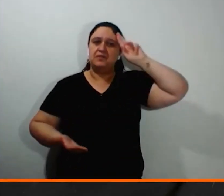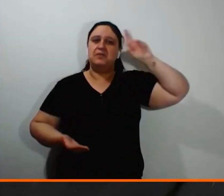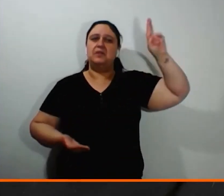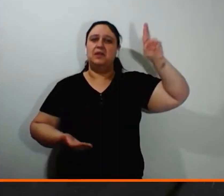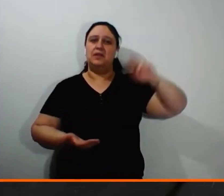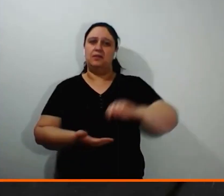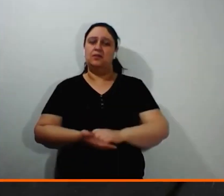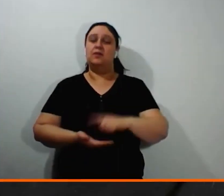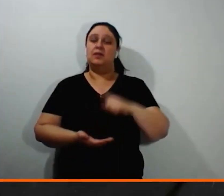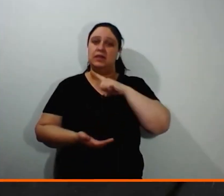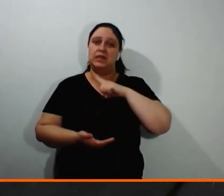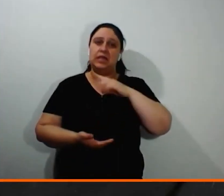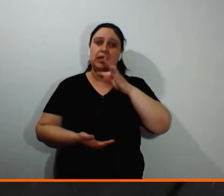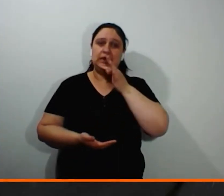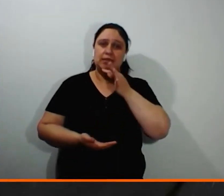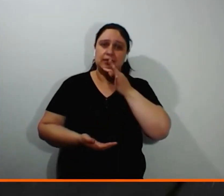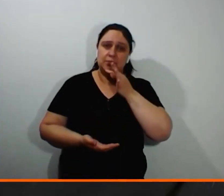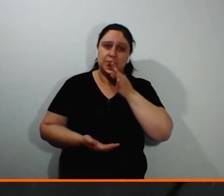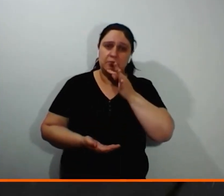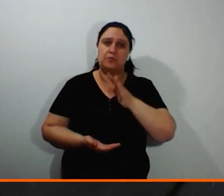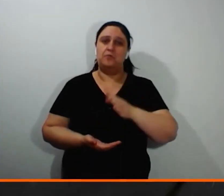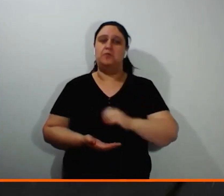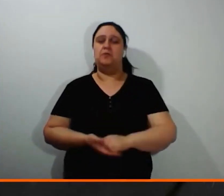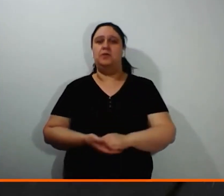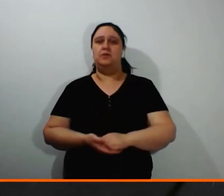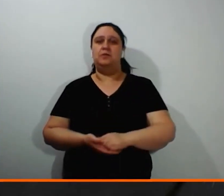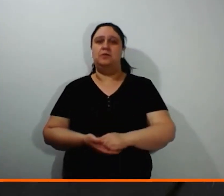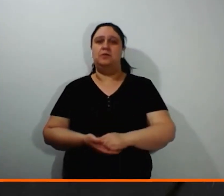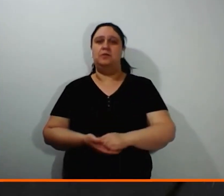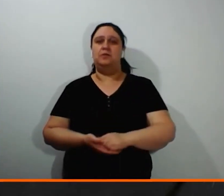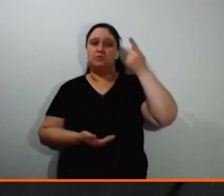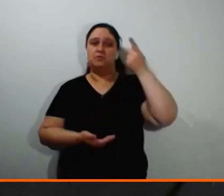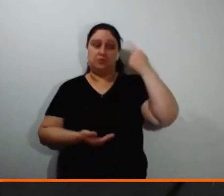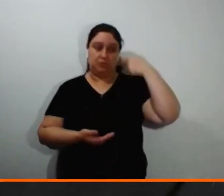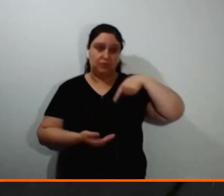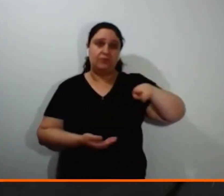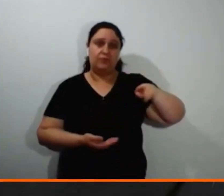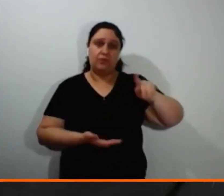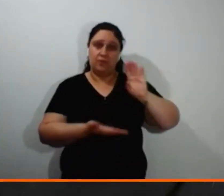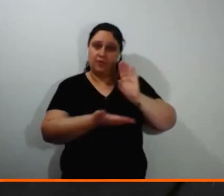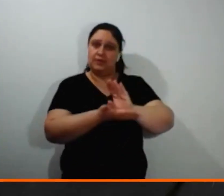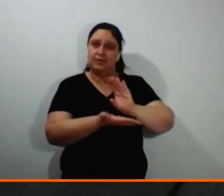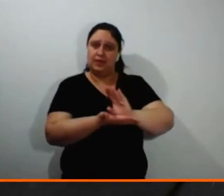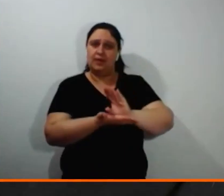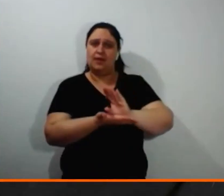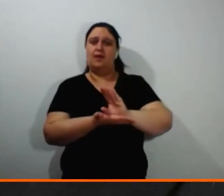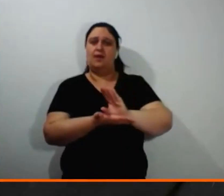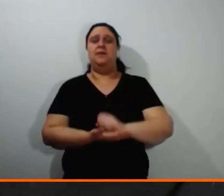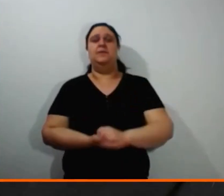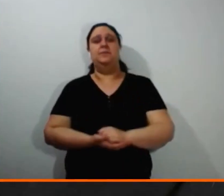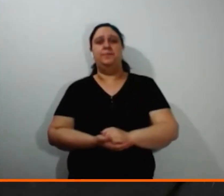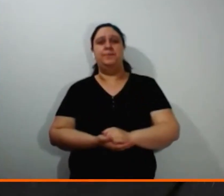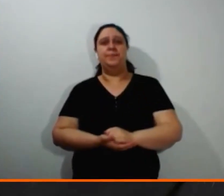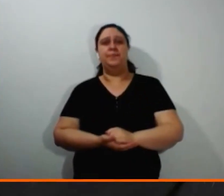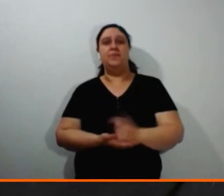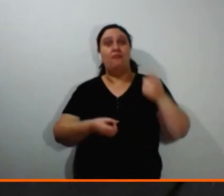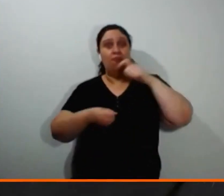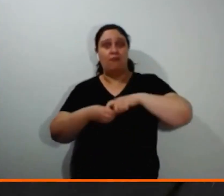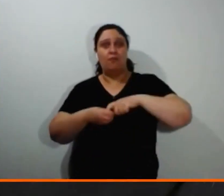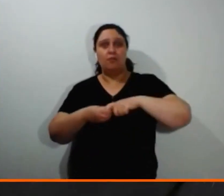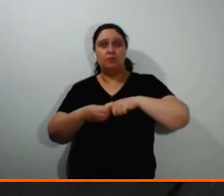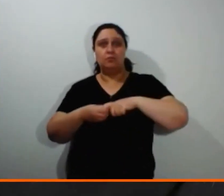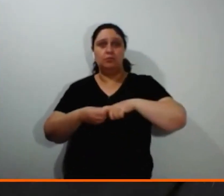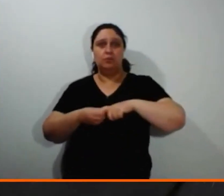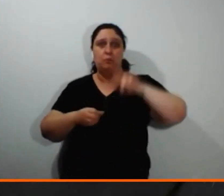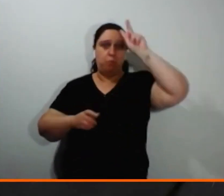de pessoas, de irmãos da igreja que foram para o SEAP e voltaram outra coisa. Tem um que